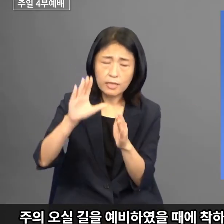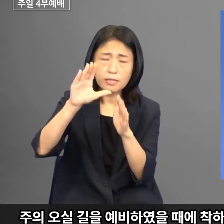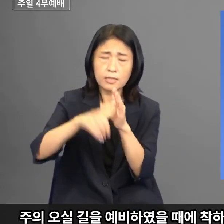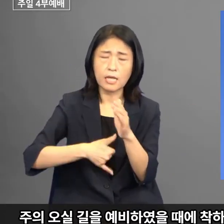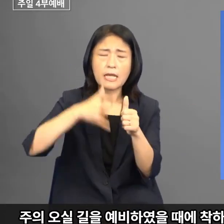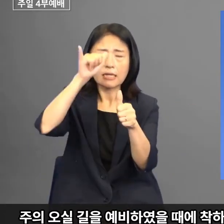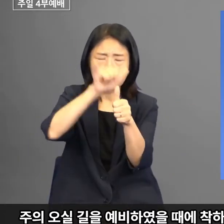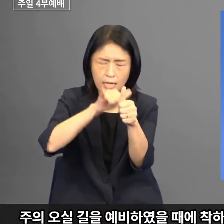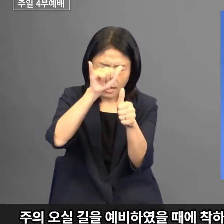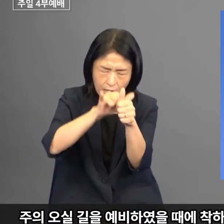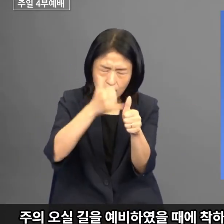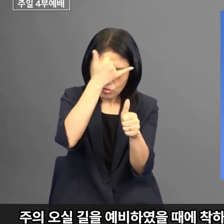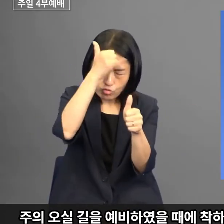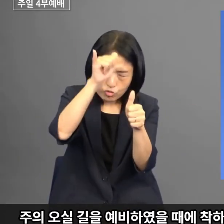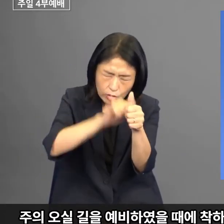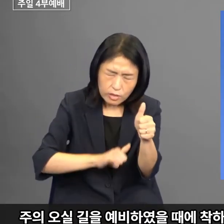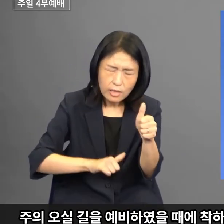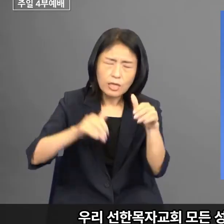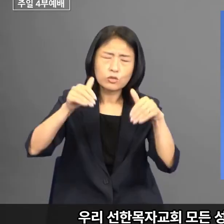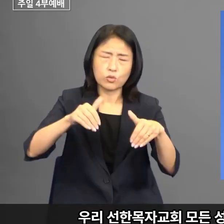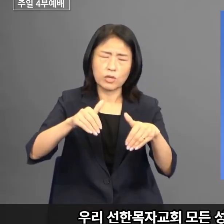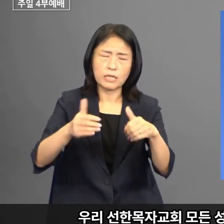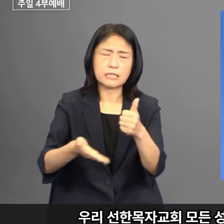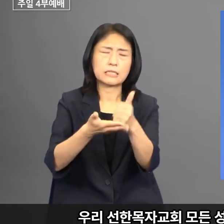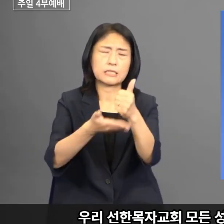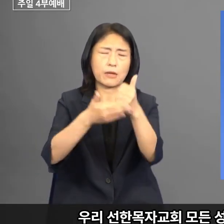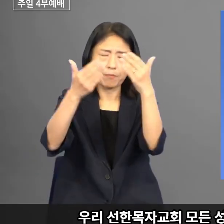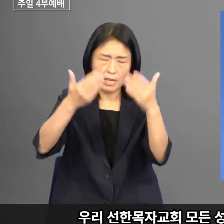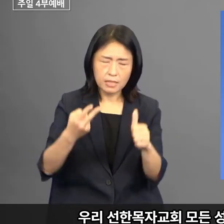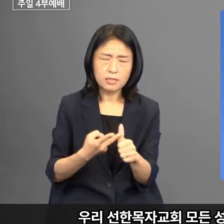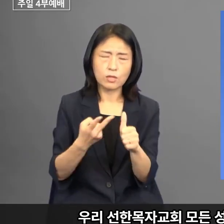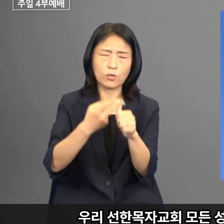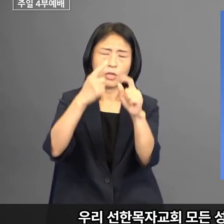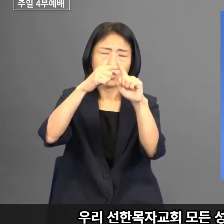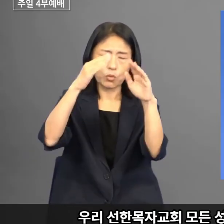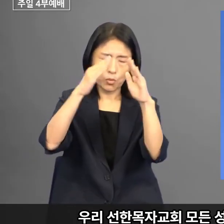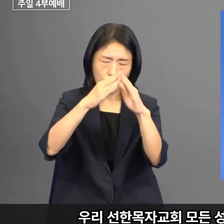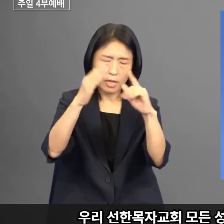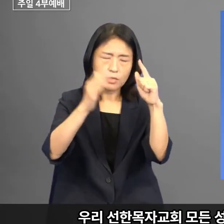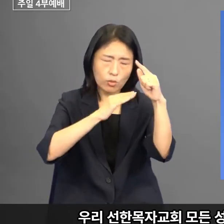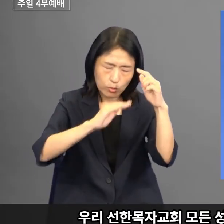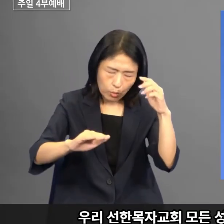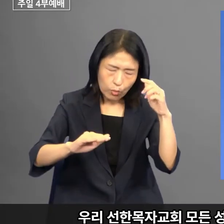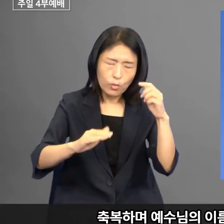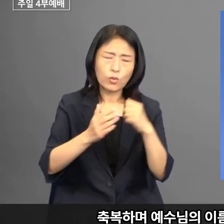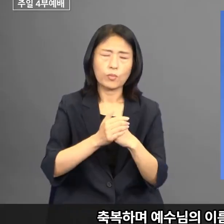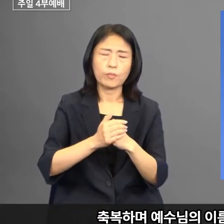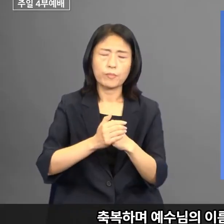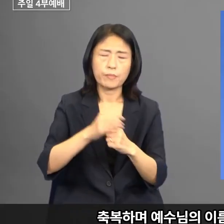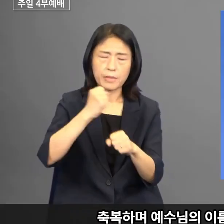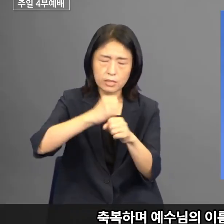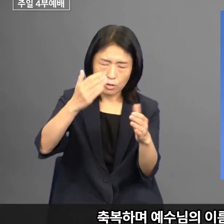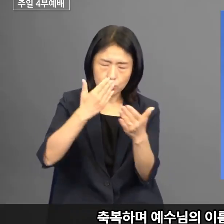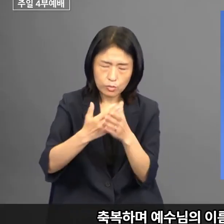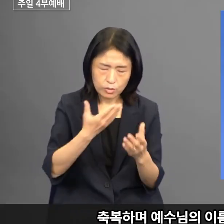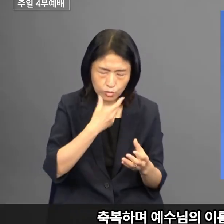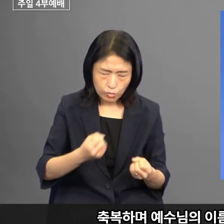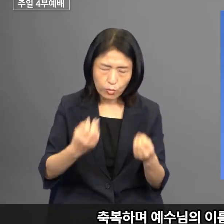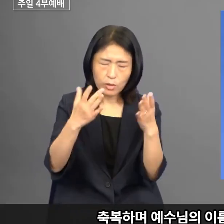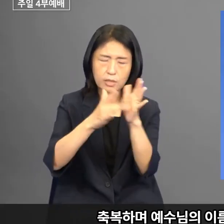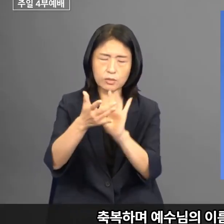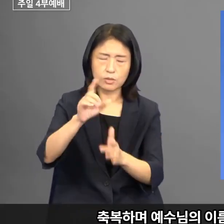참 잘했다라고 칭찬받는 우리 선언목적의 모든 성도들이 되게 하여 주시옵소서. 축복하며 예수님의